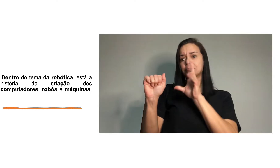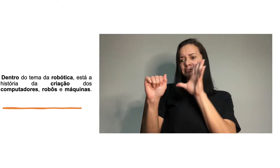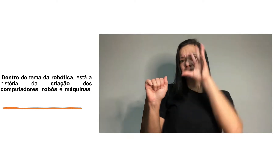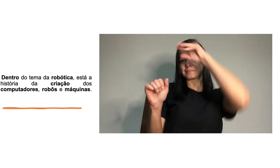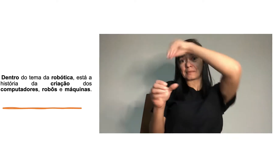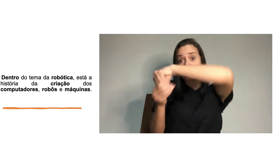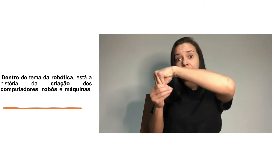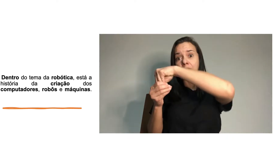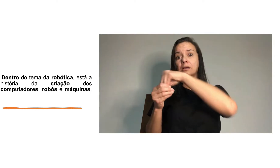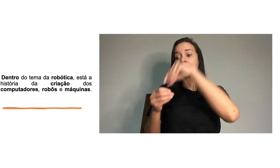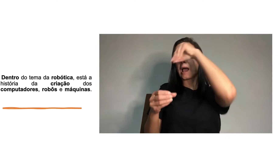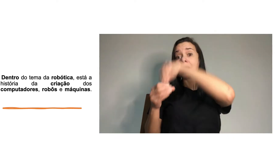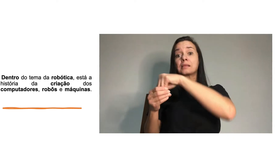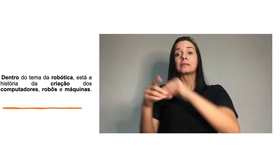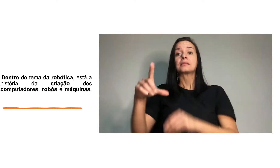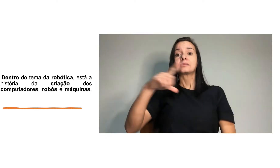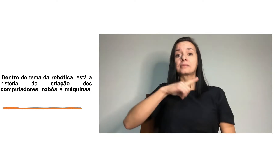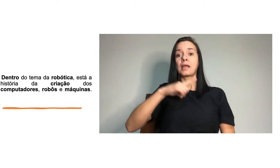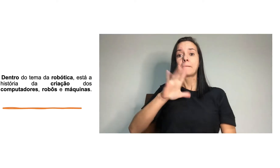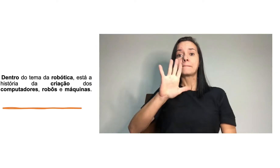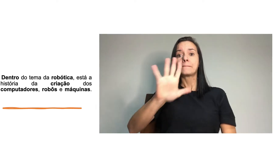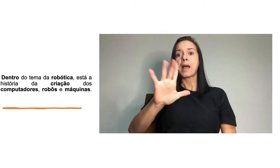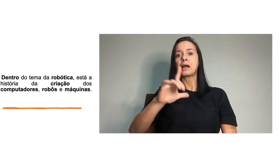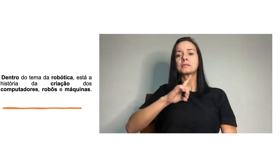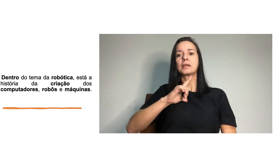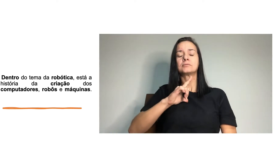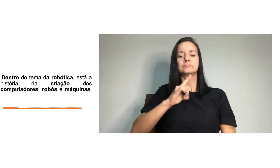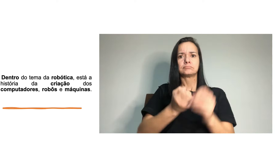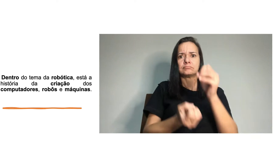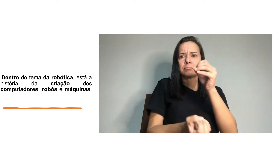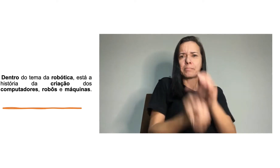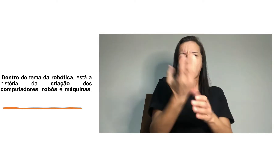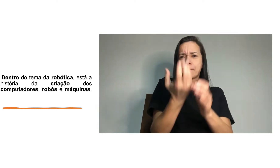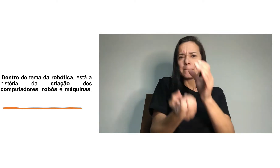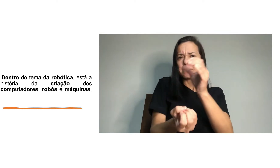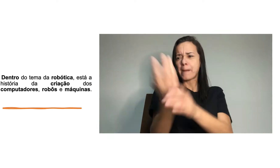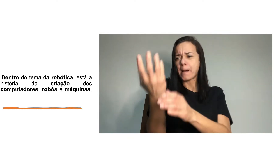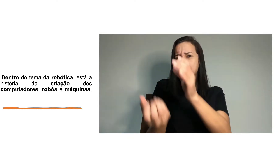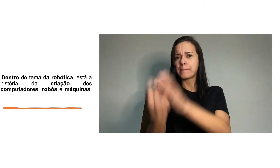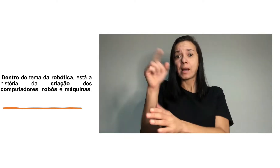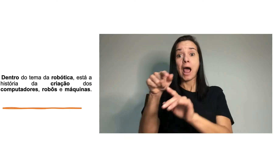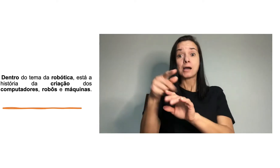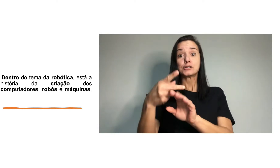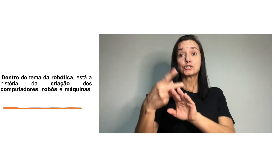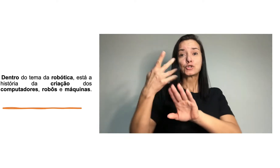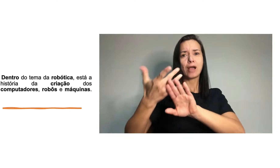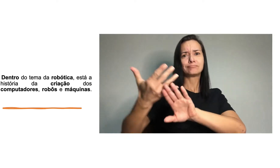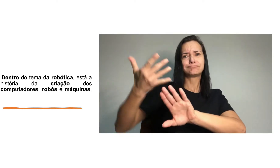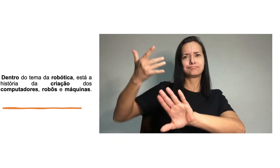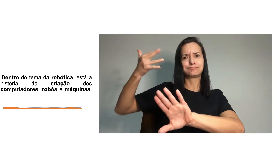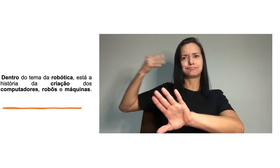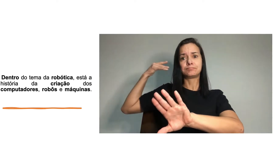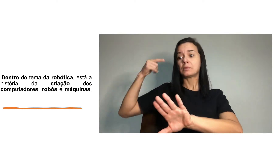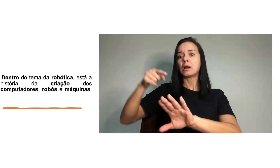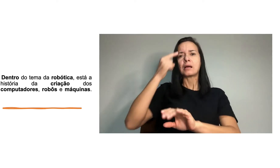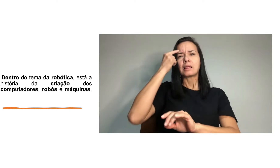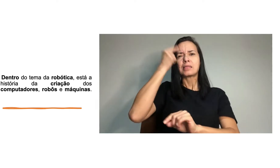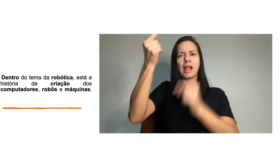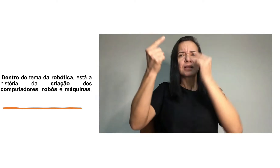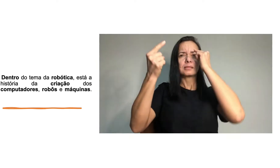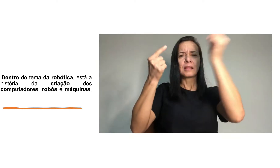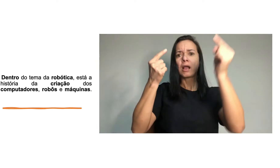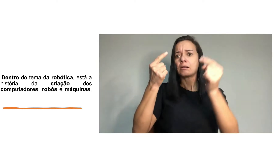desse tema está inserido a criação, a história da